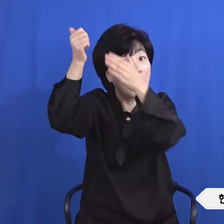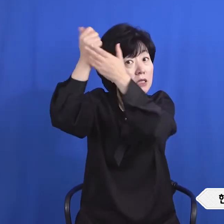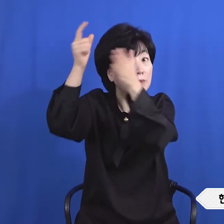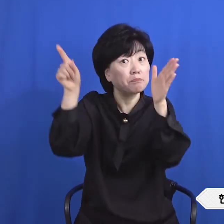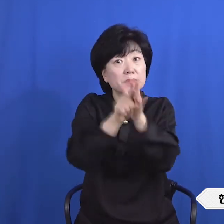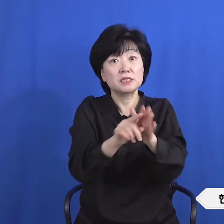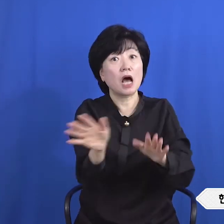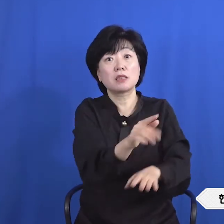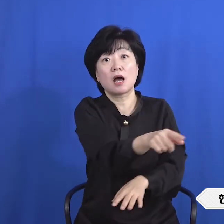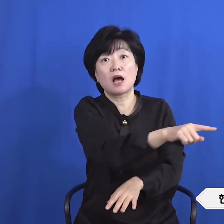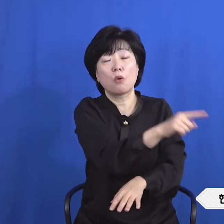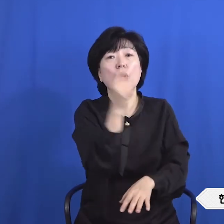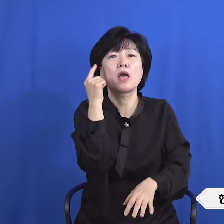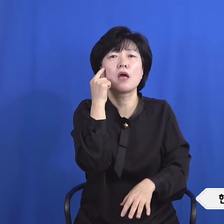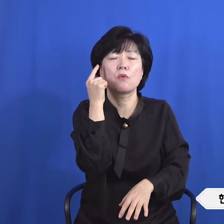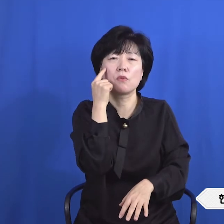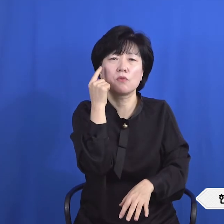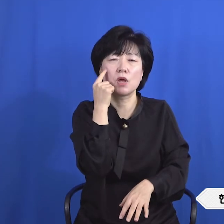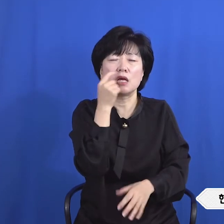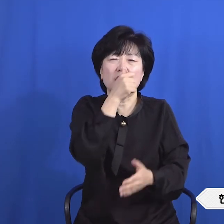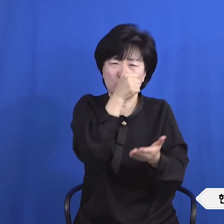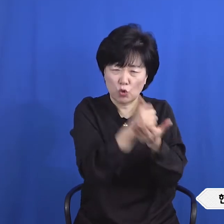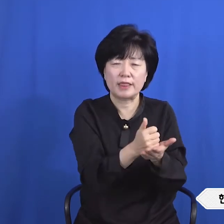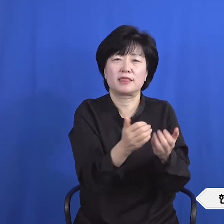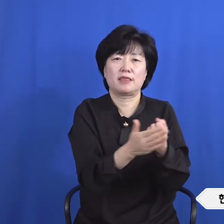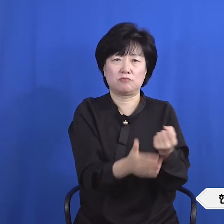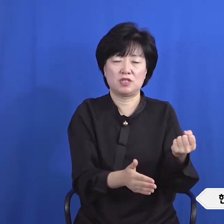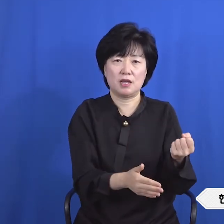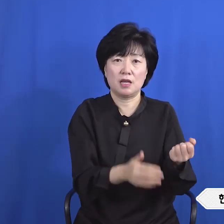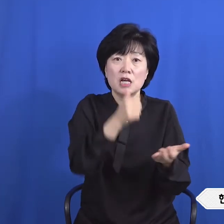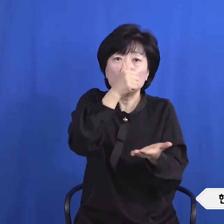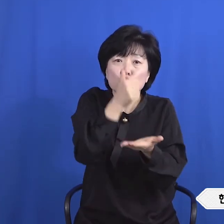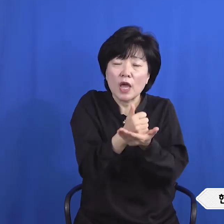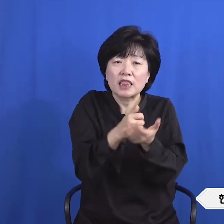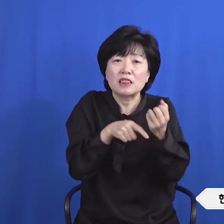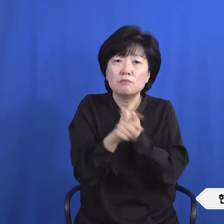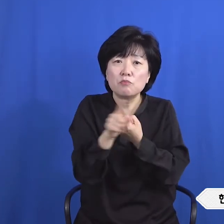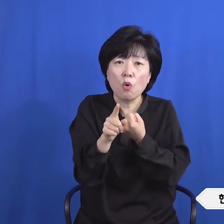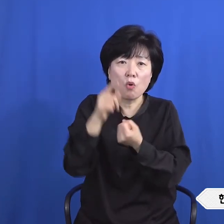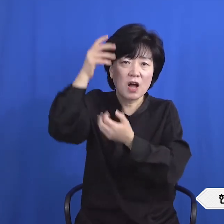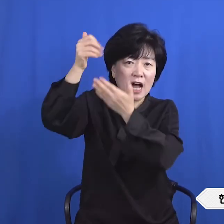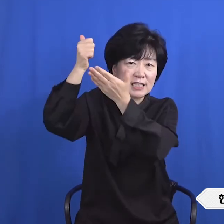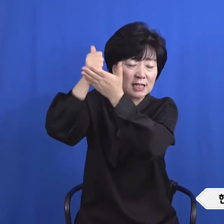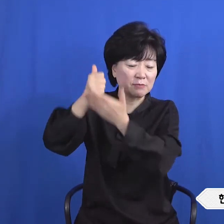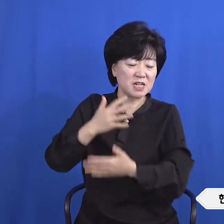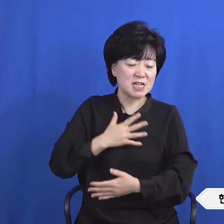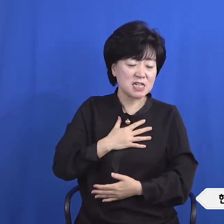그것이 죄 때문입니다. 죄는 하나님을 고의적으로 거부하는 것입니다.